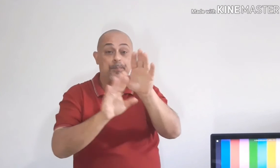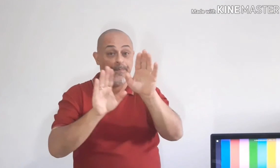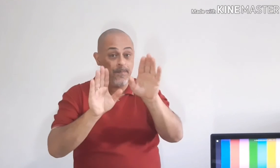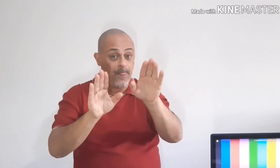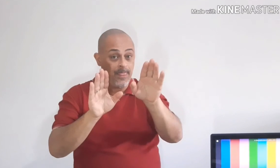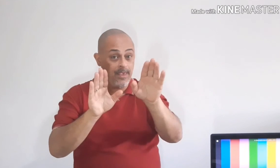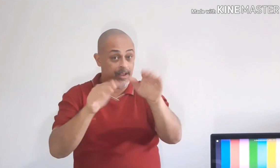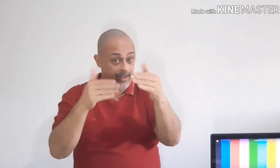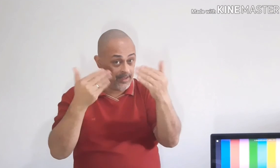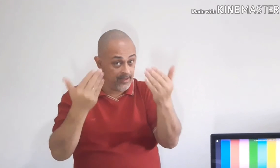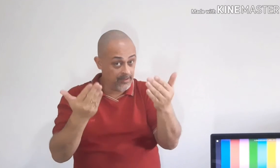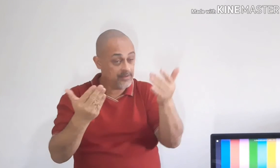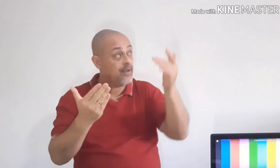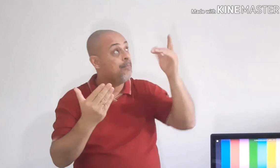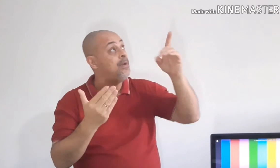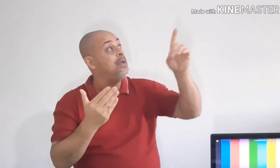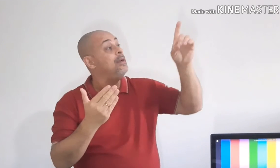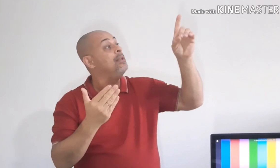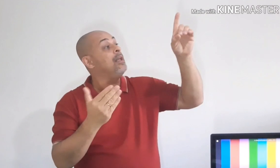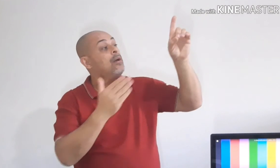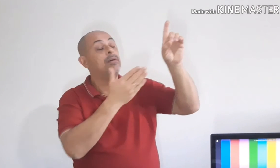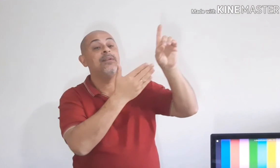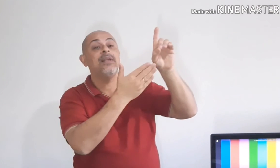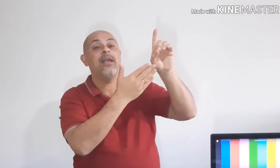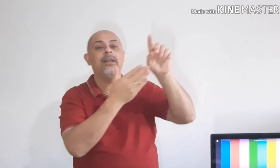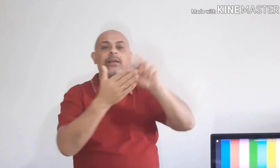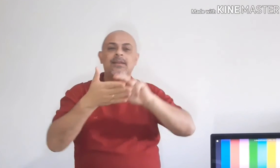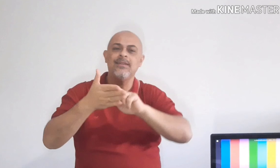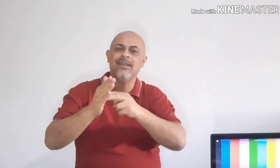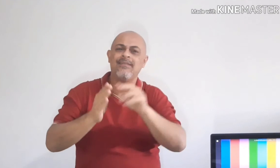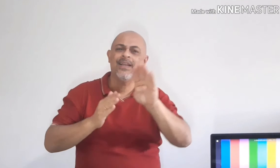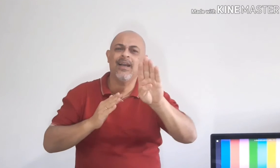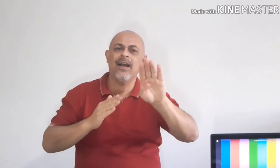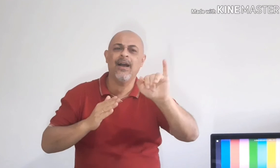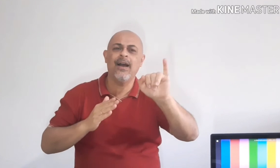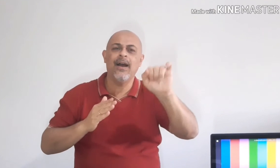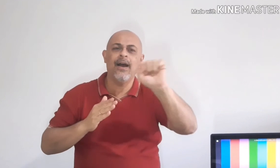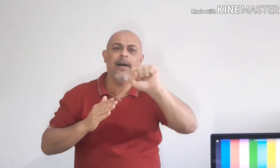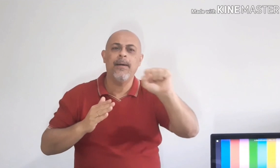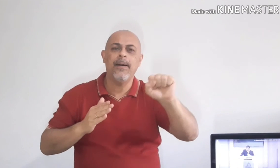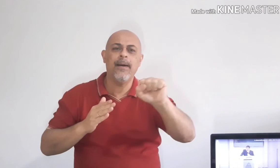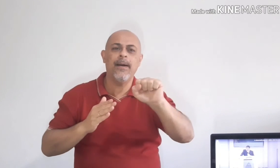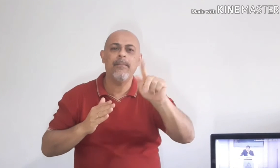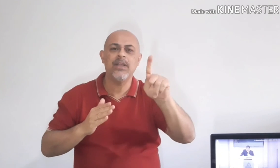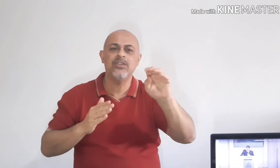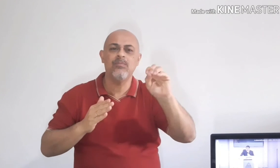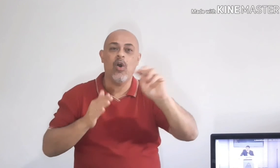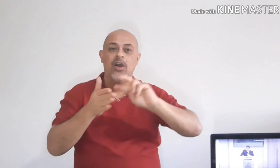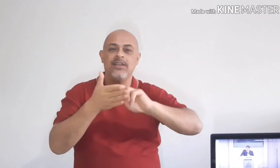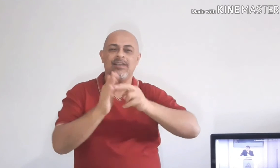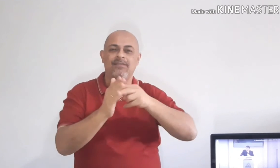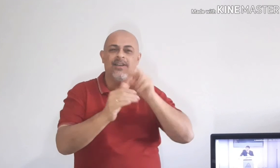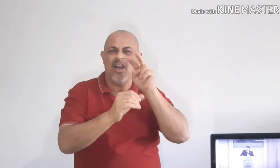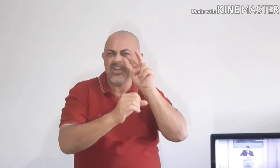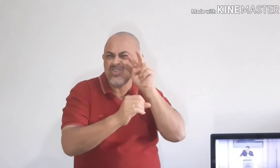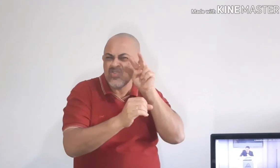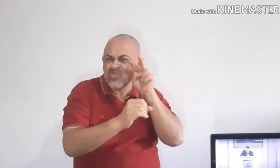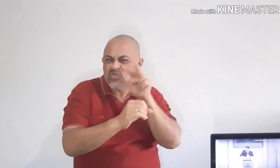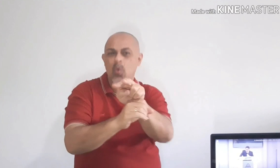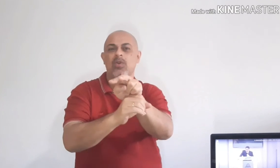Sob o olhar zeloso do bispo de nossas almas, temos a certeza de que